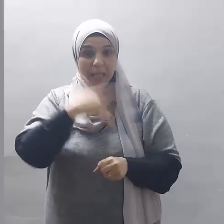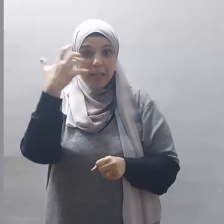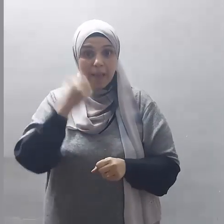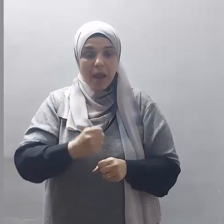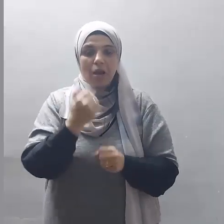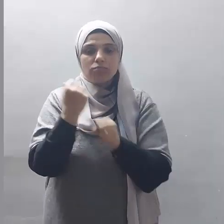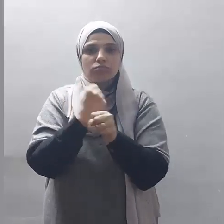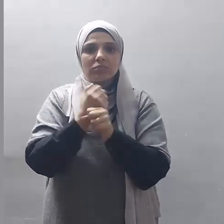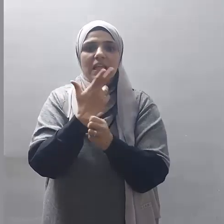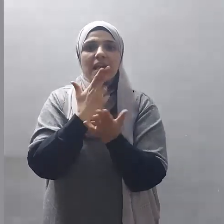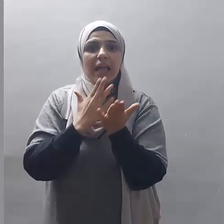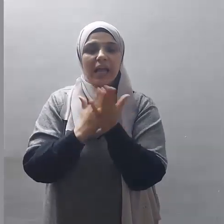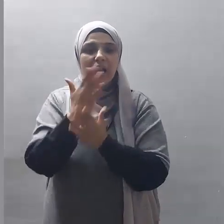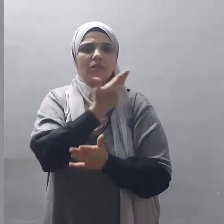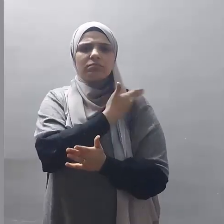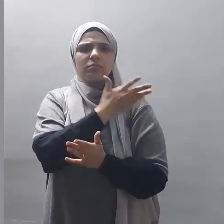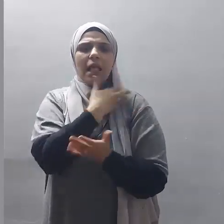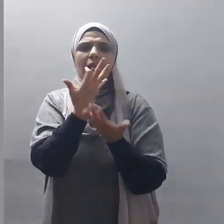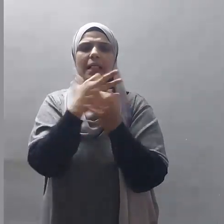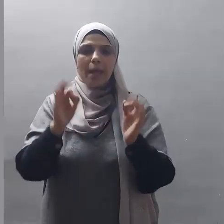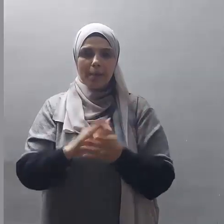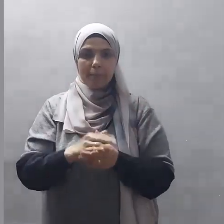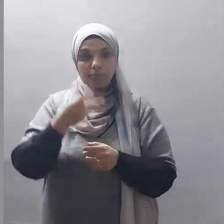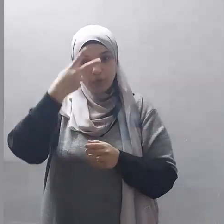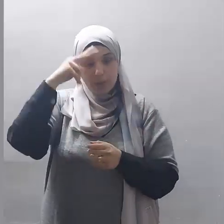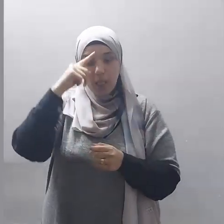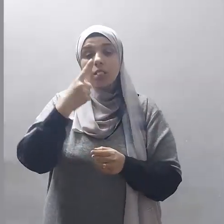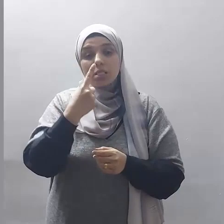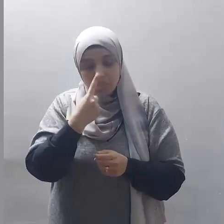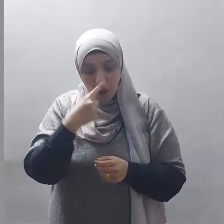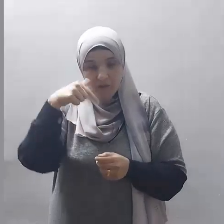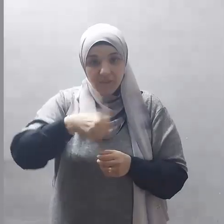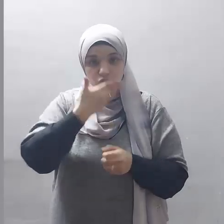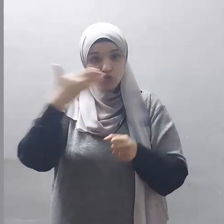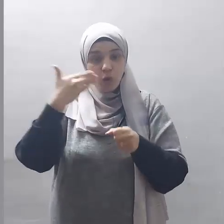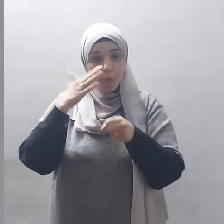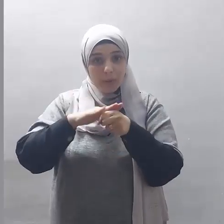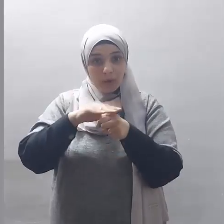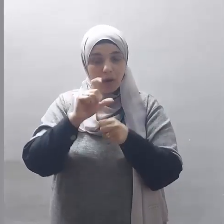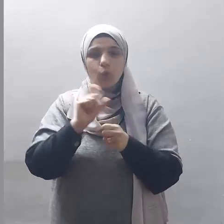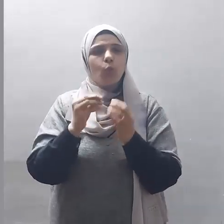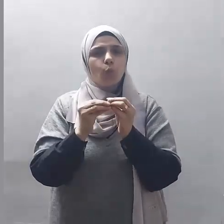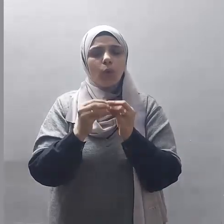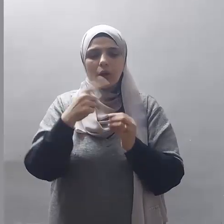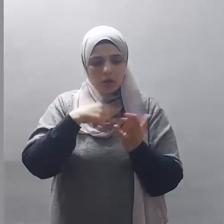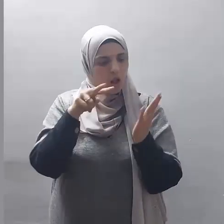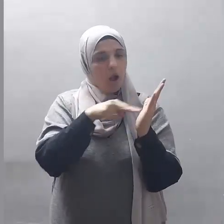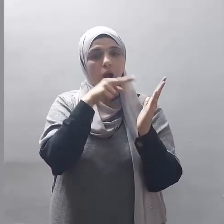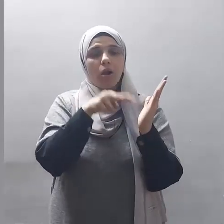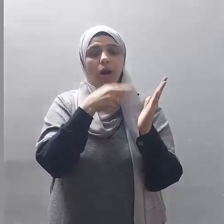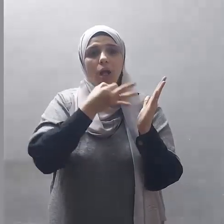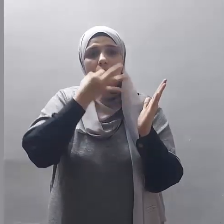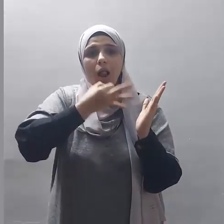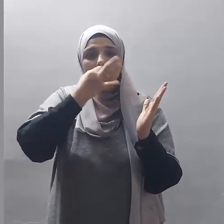ذنبه. ومن الطاعات الجليلة في رمضان تلاوة القرآن الكريم